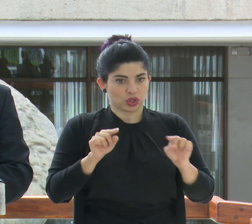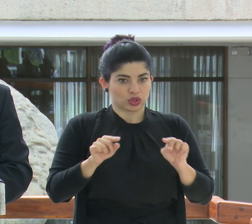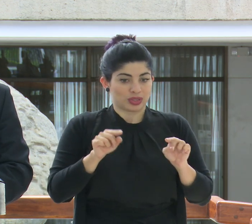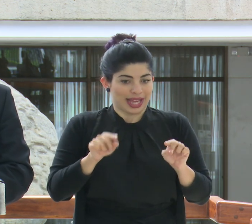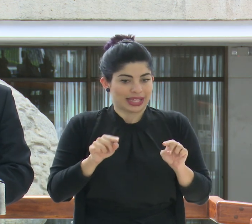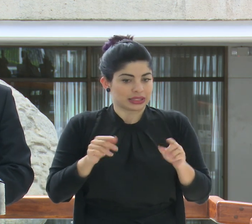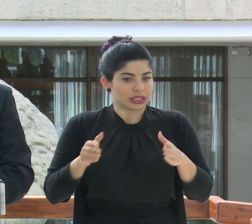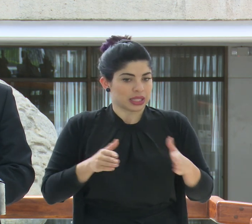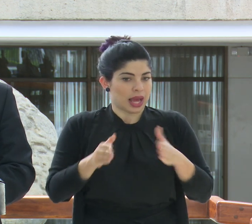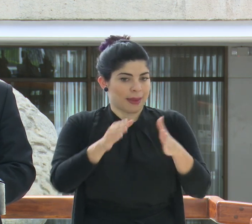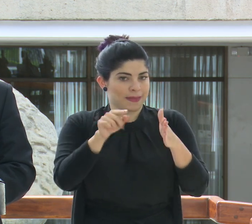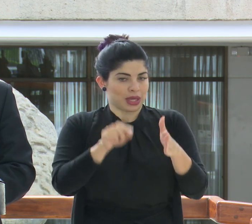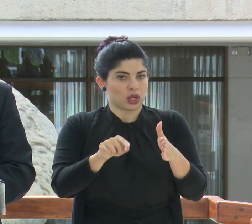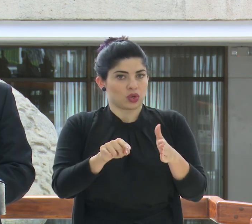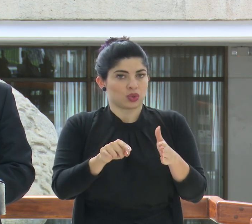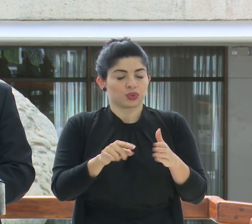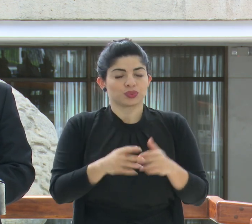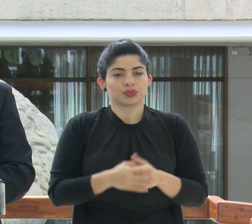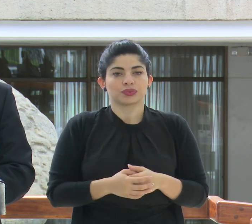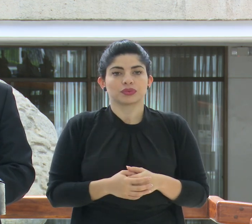Esa es la ruta.